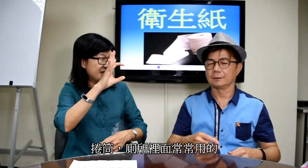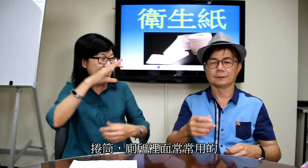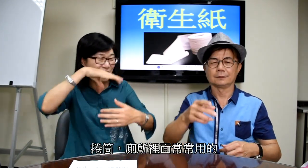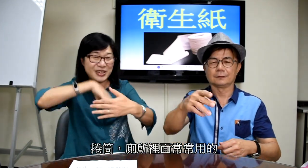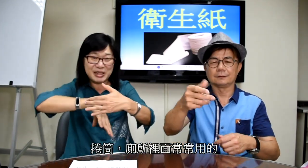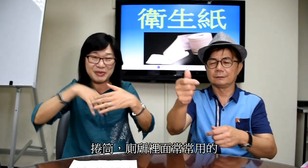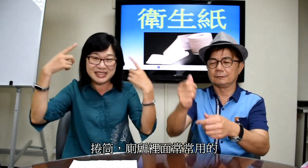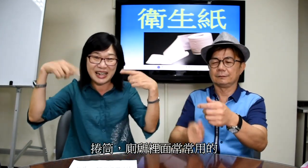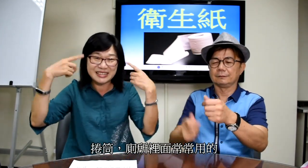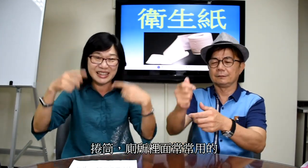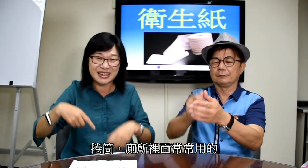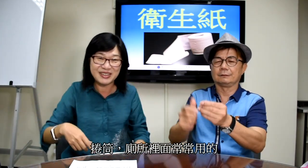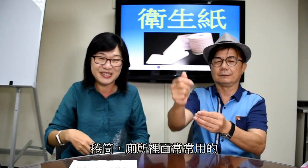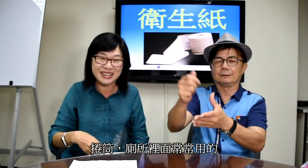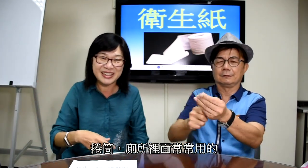所里面常常用的